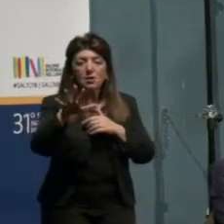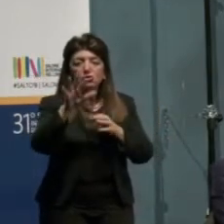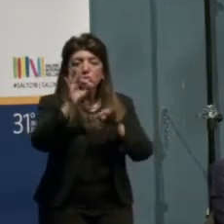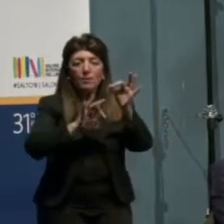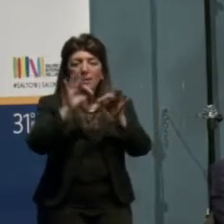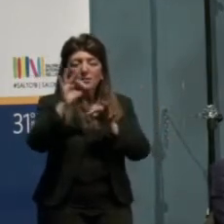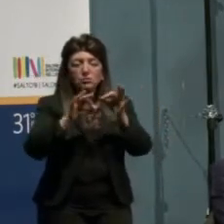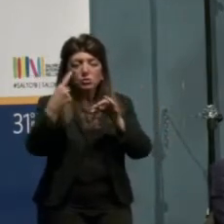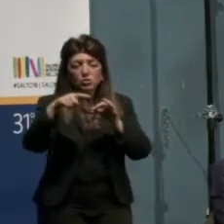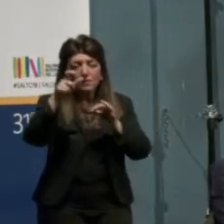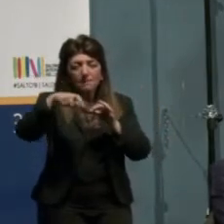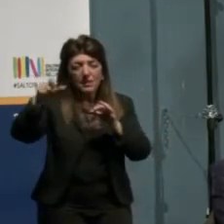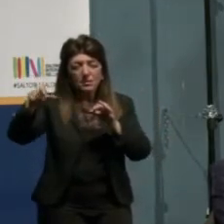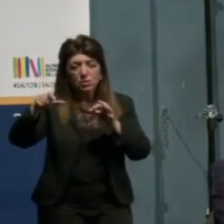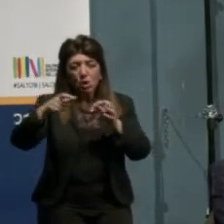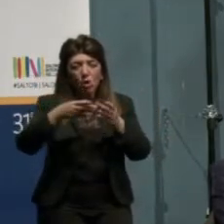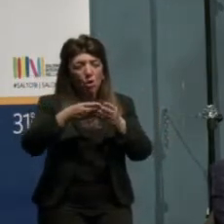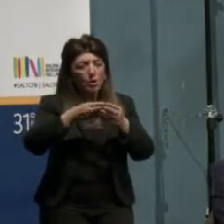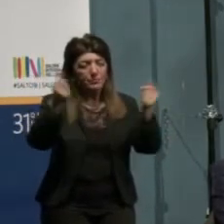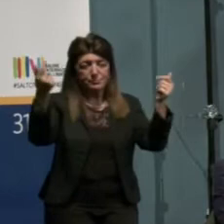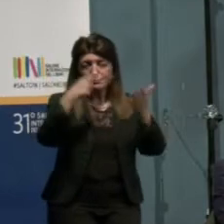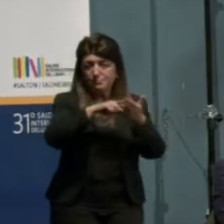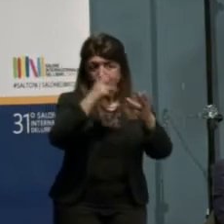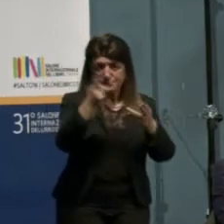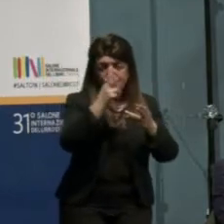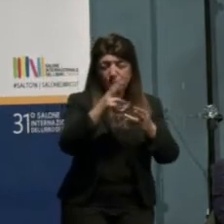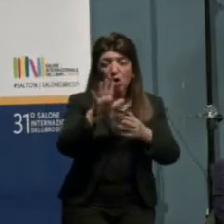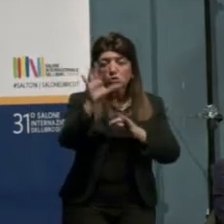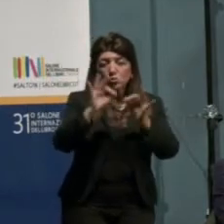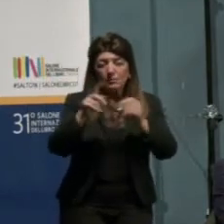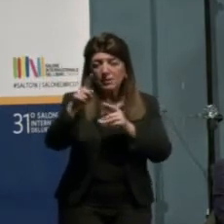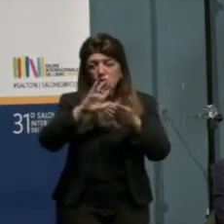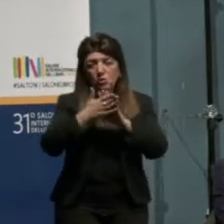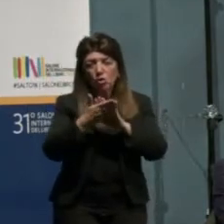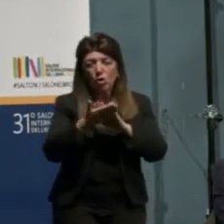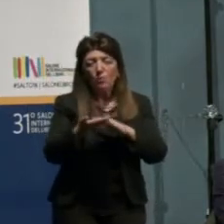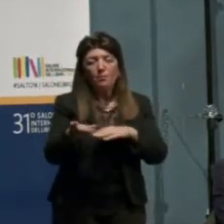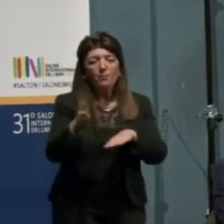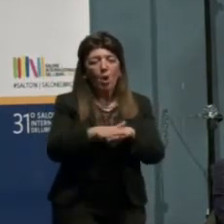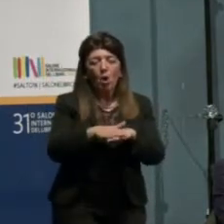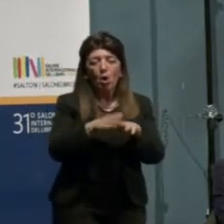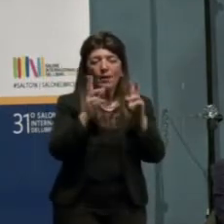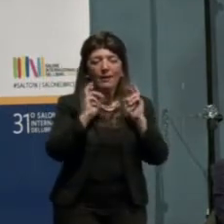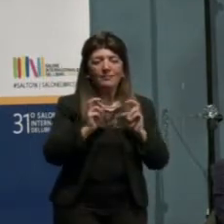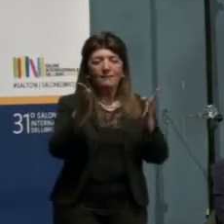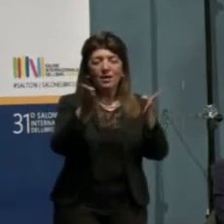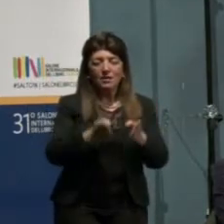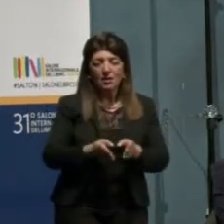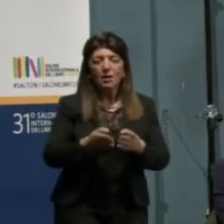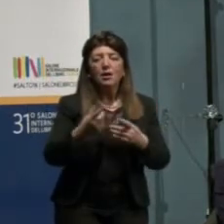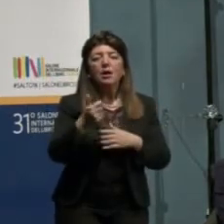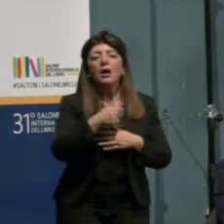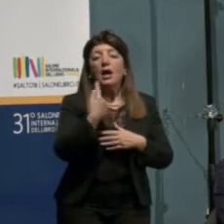il 5 per cento compare cadavere il resto sta in attesa di un giudizio come shao kahn che è un